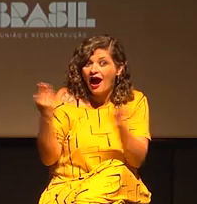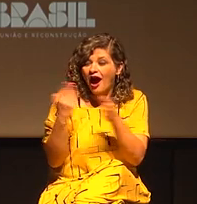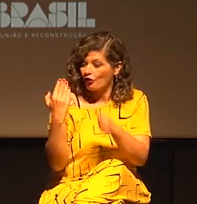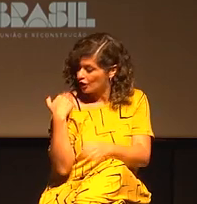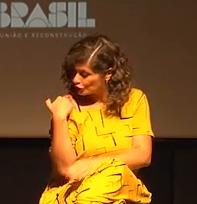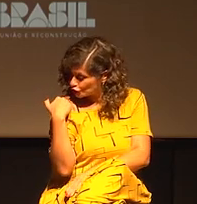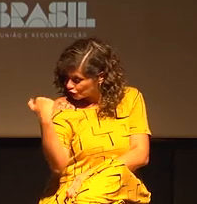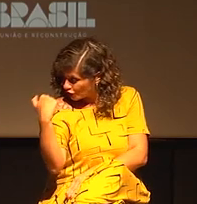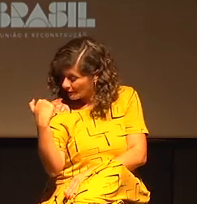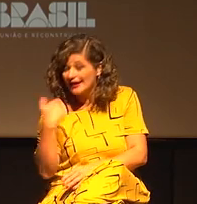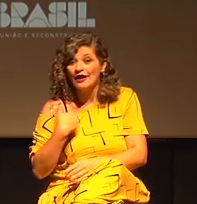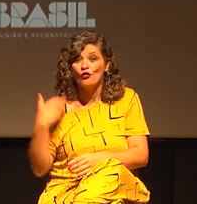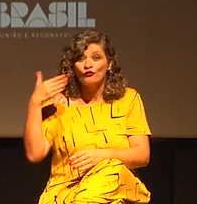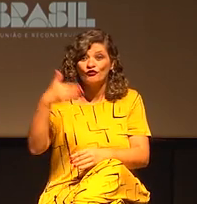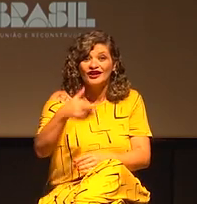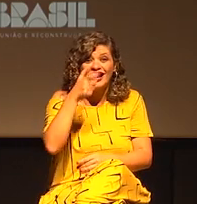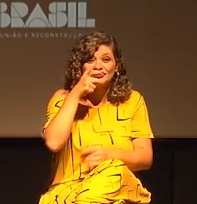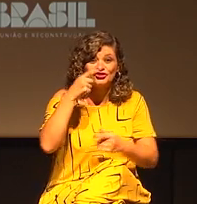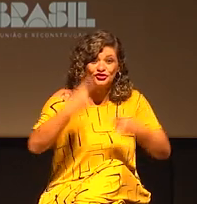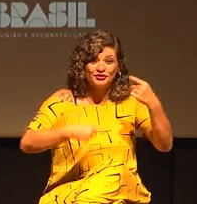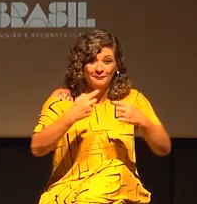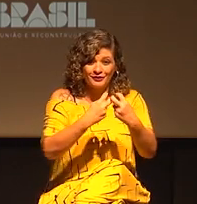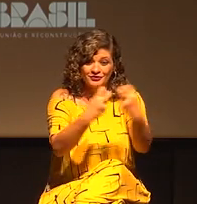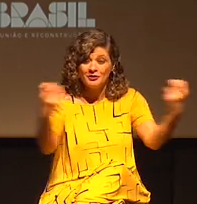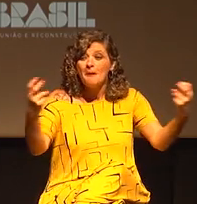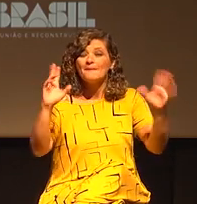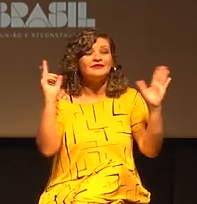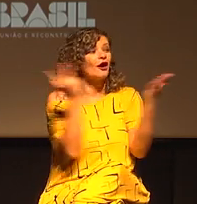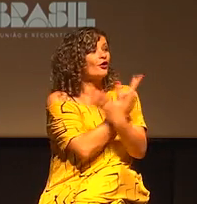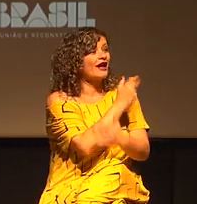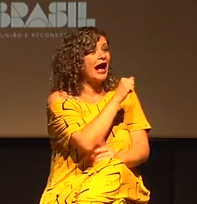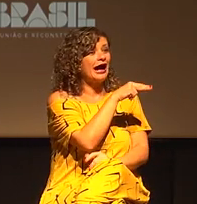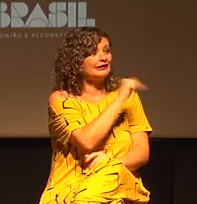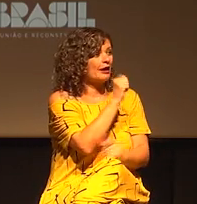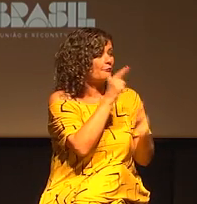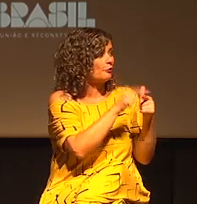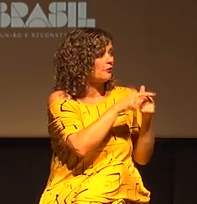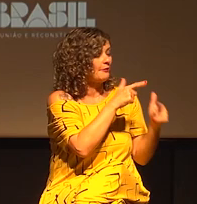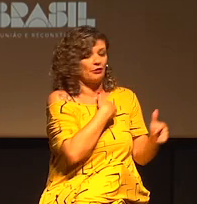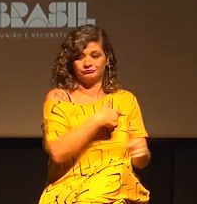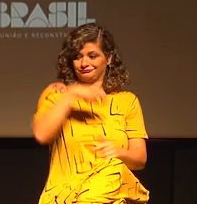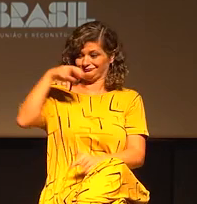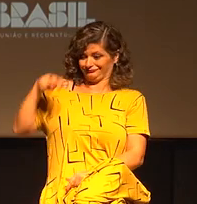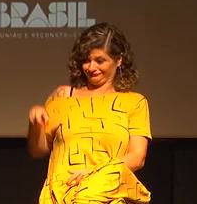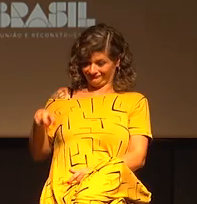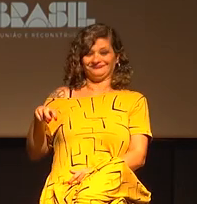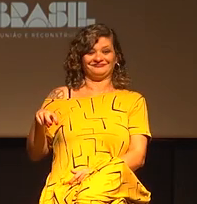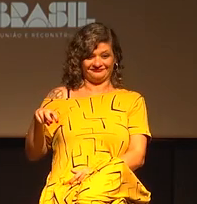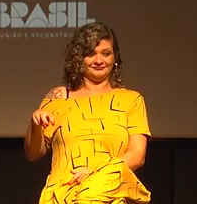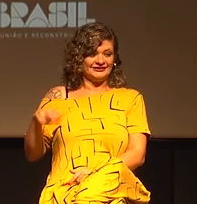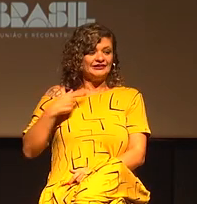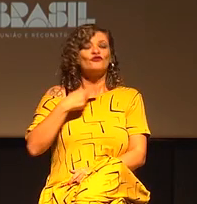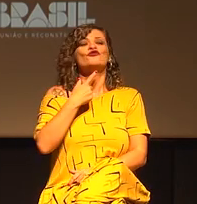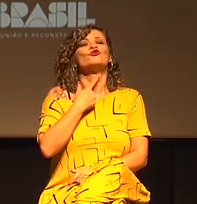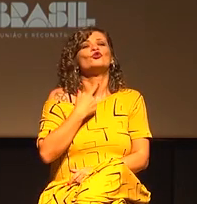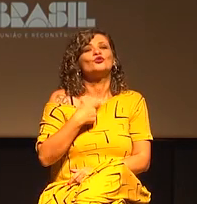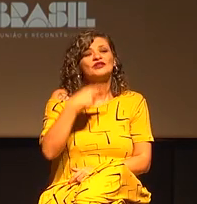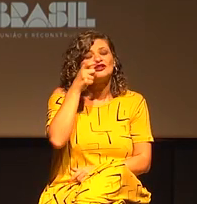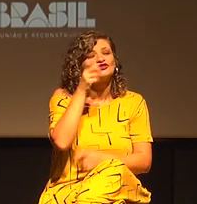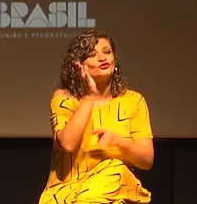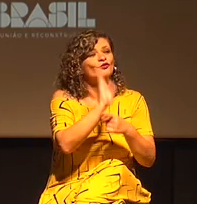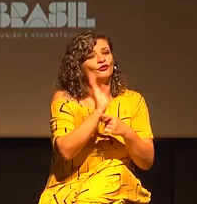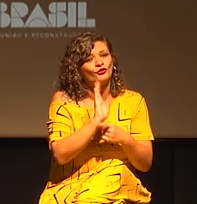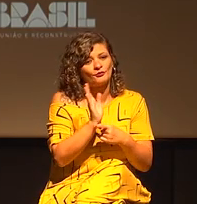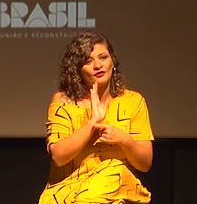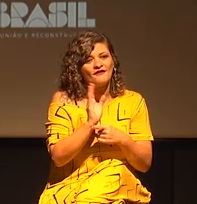assistir o debate mas aconteceu um problema com a Ana e aí me deu muita vontade de assistir o filme porque Era exatamente isso